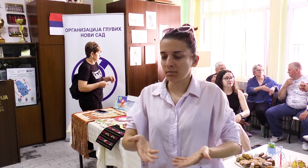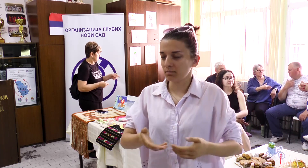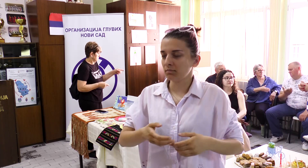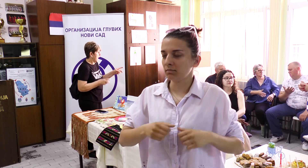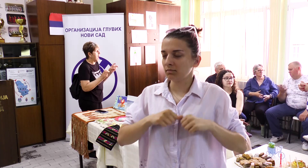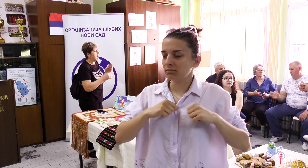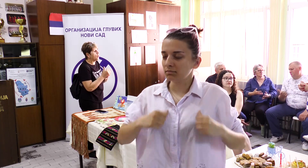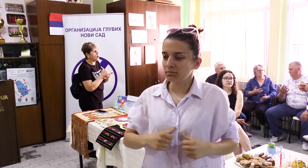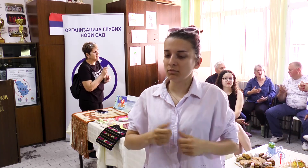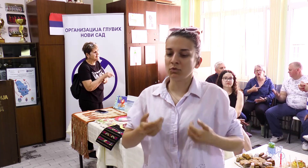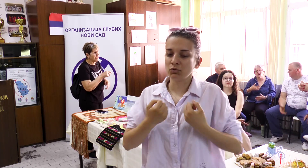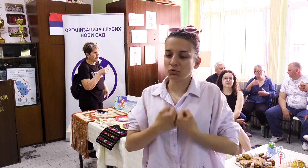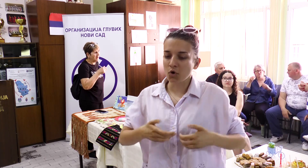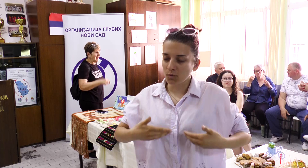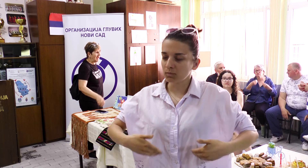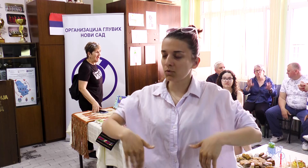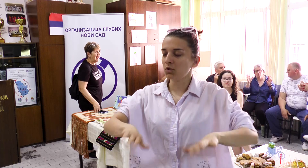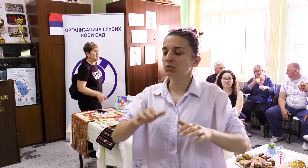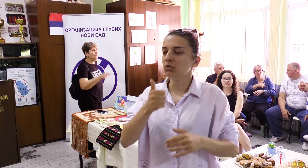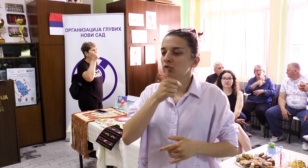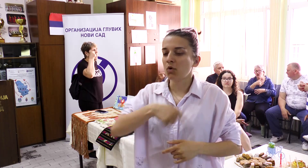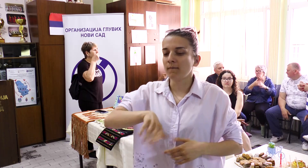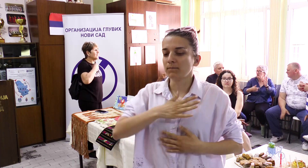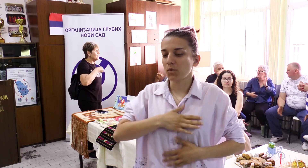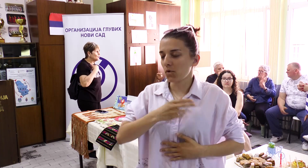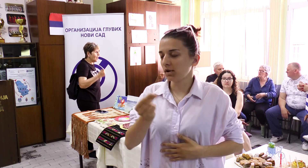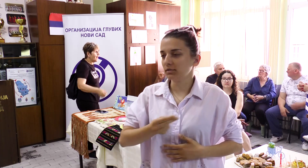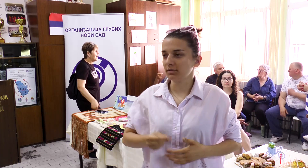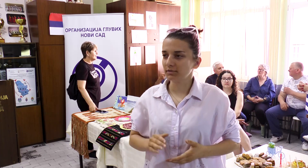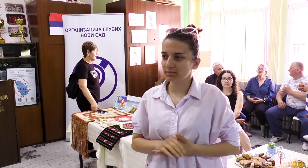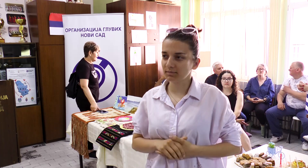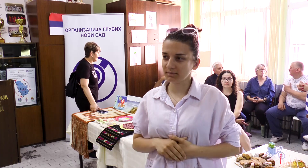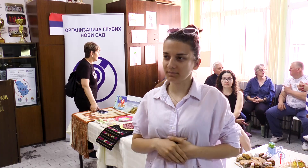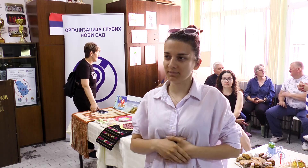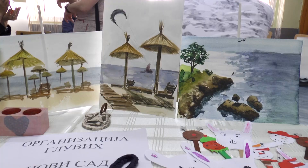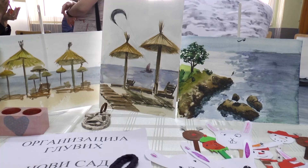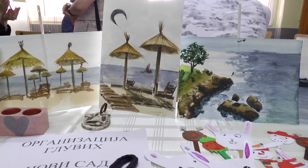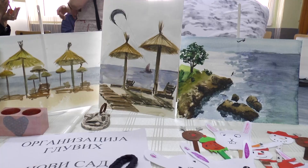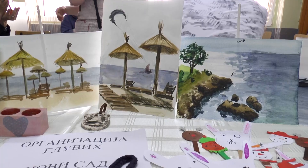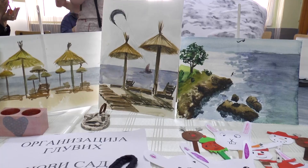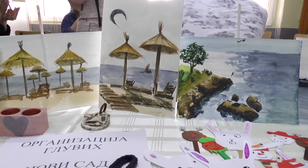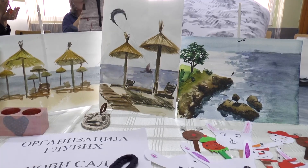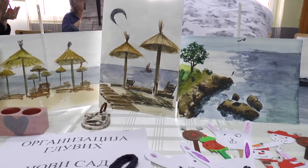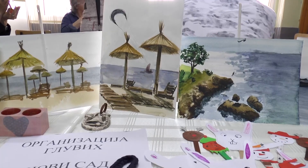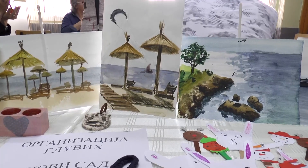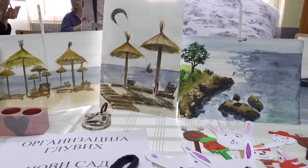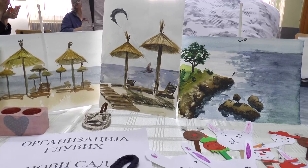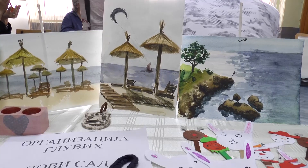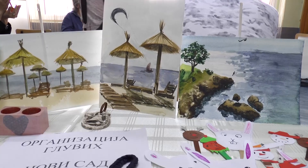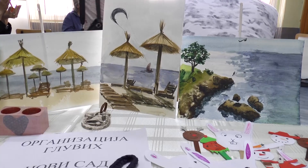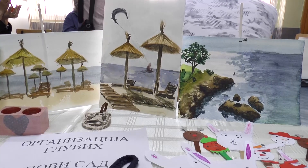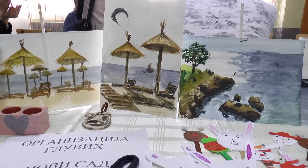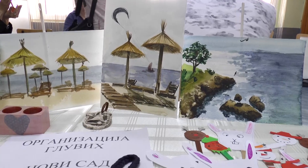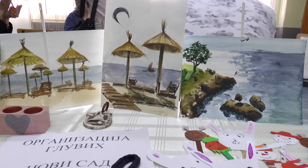radova od papira, boje, da im je da se izražavaju slobodno, da crtaju, da